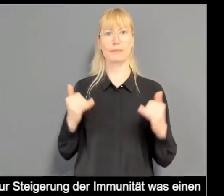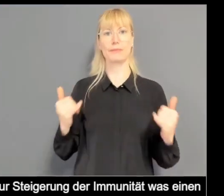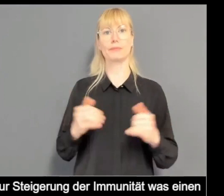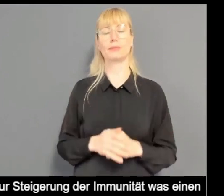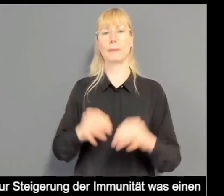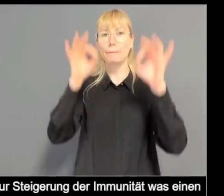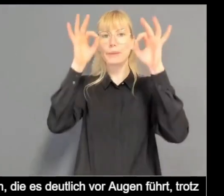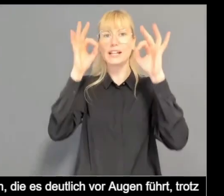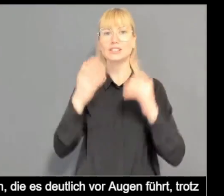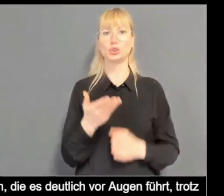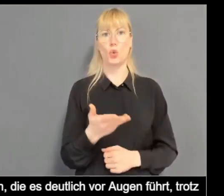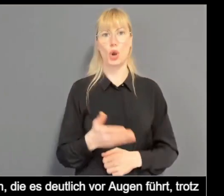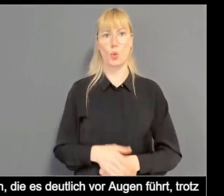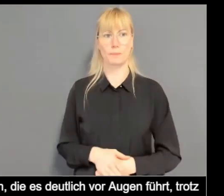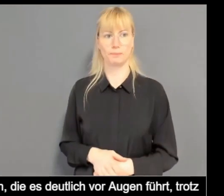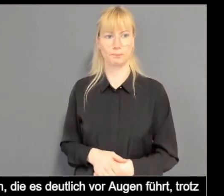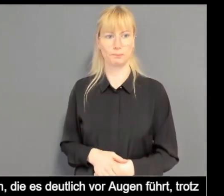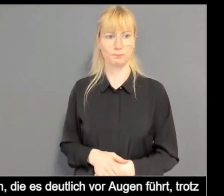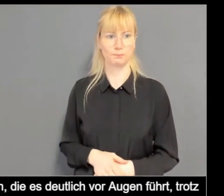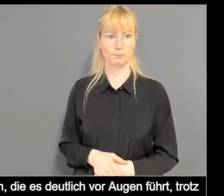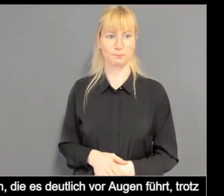Dank. Herr Staatsminister Professor Piazzolo, bitte.